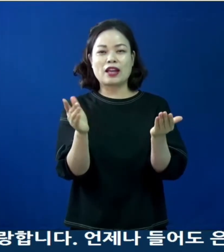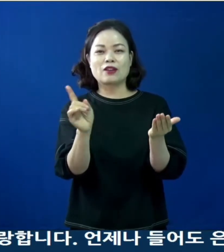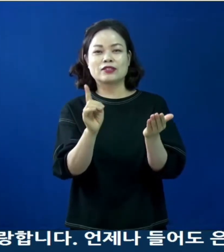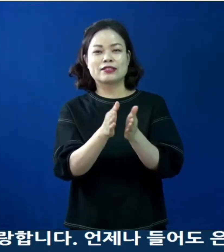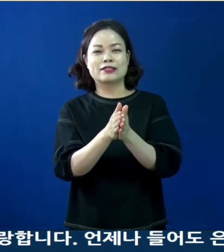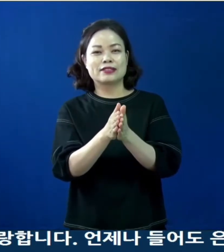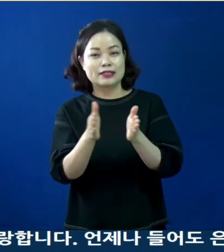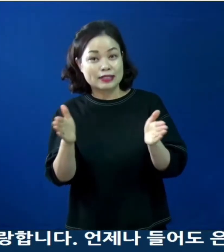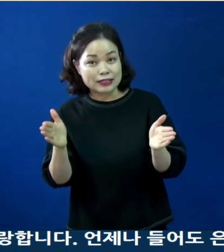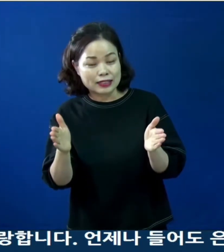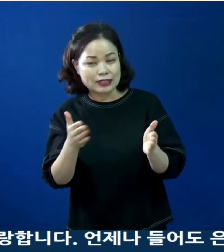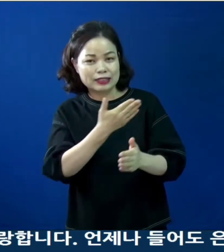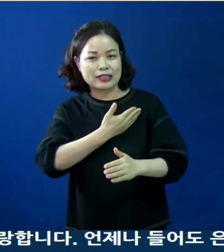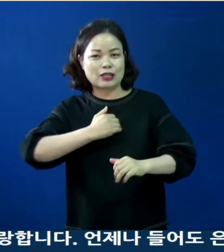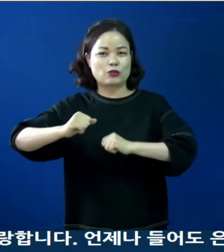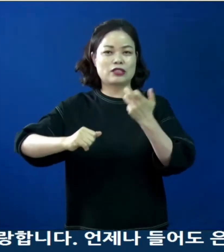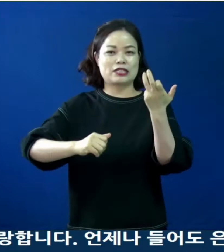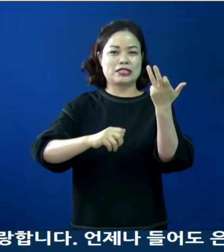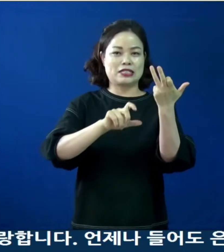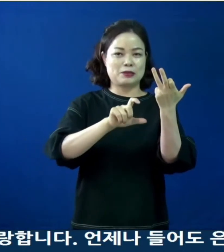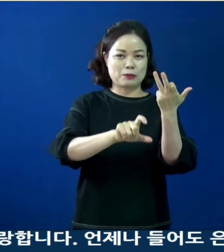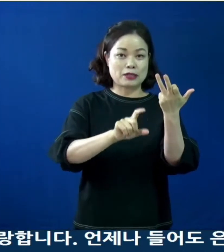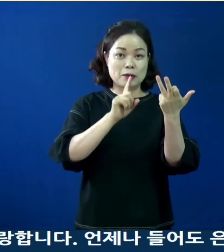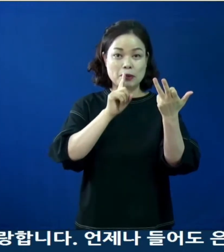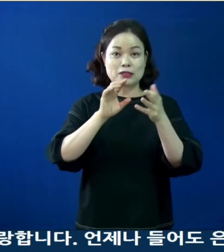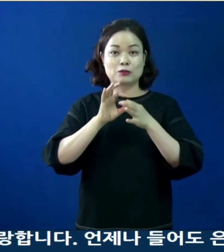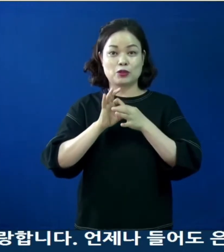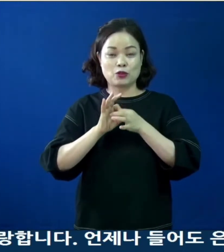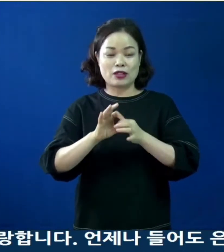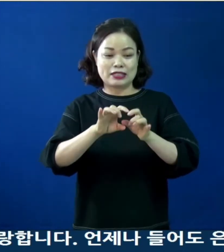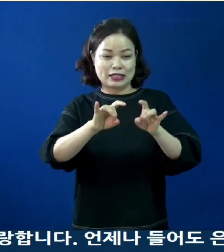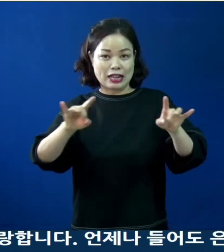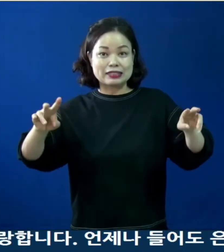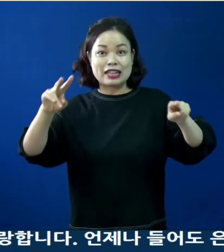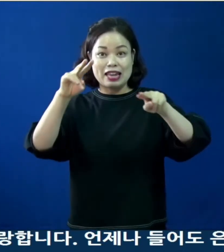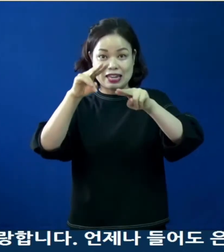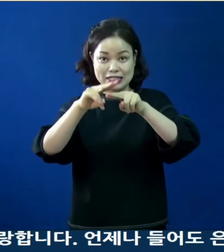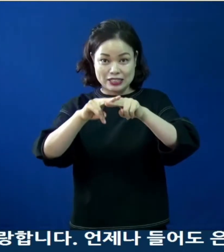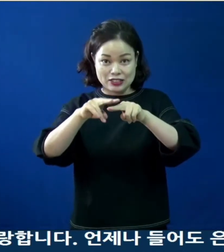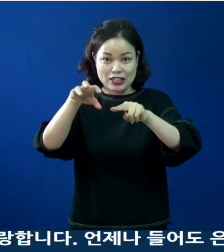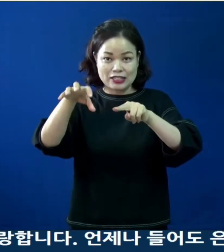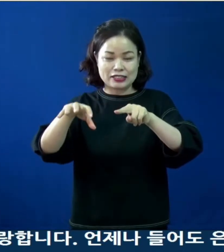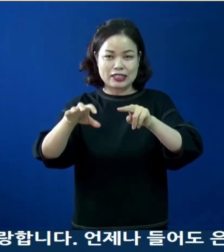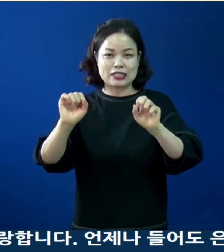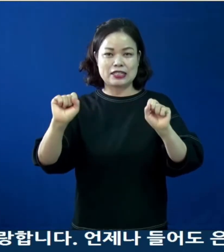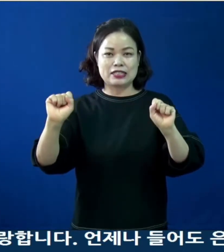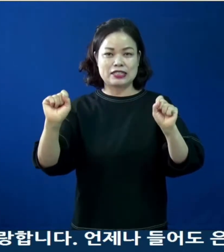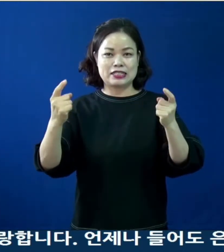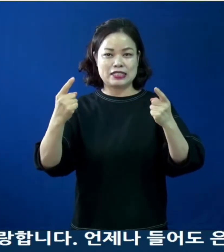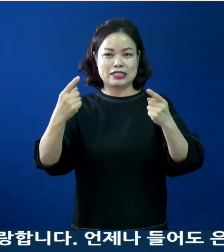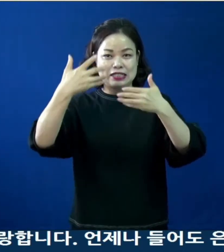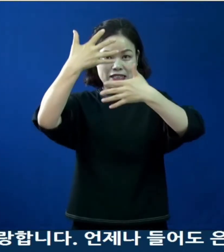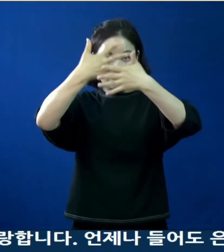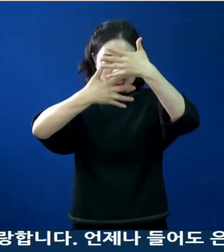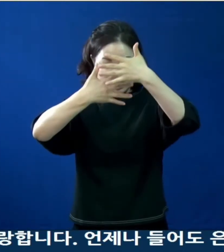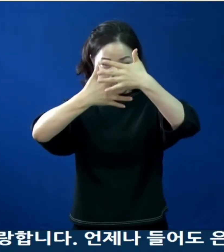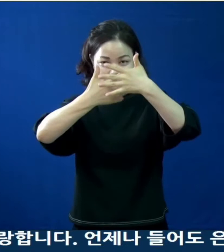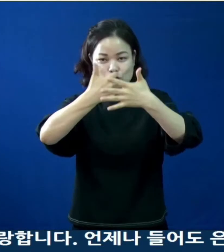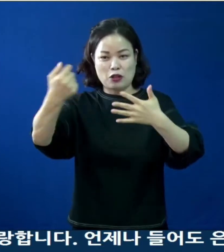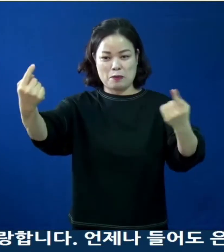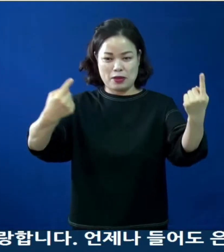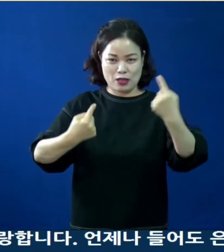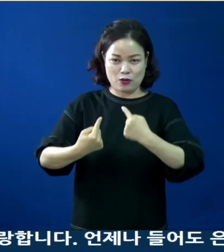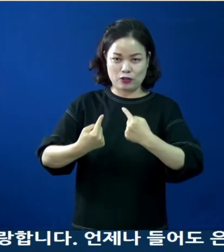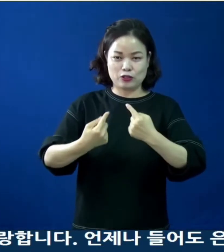전개되었는가, 사도행전 18전 말씀을 통해서 각자의 자리에서 실시간으로 주 앞에 나온 중연의